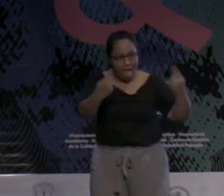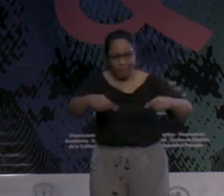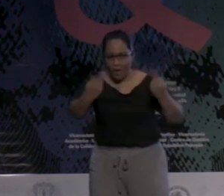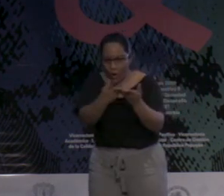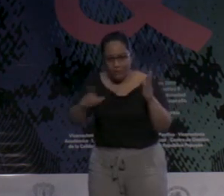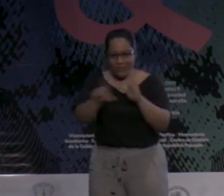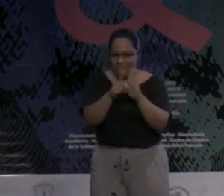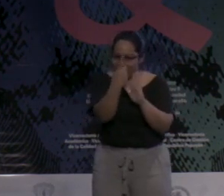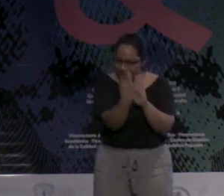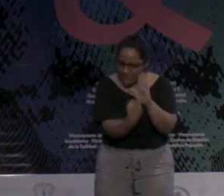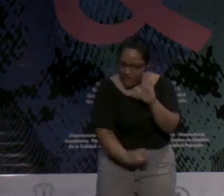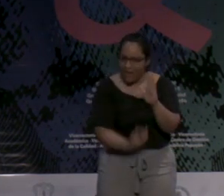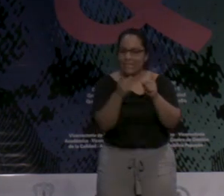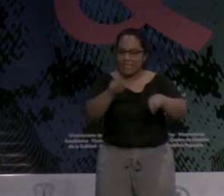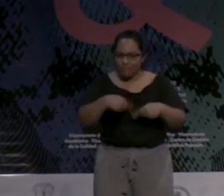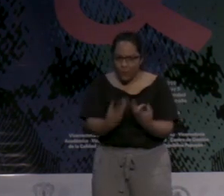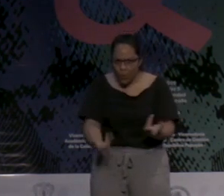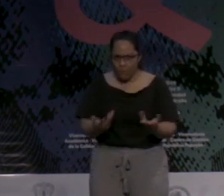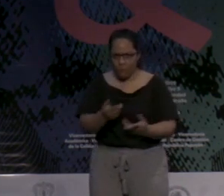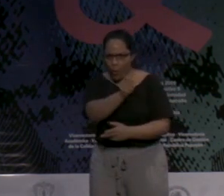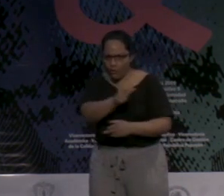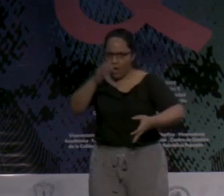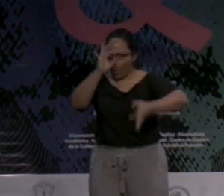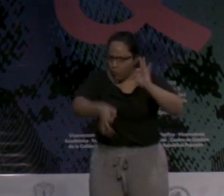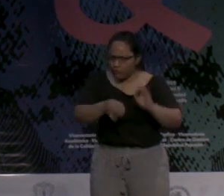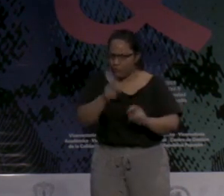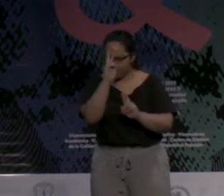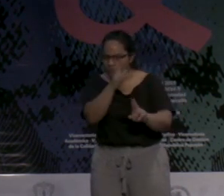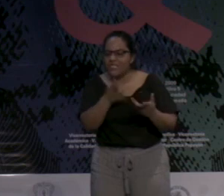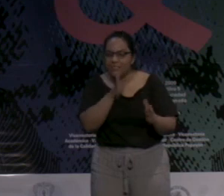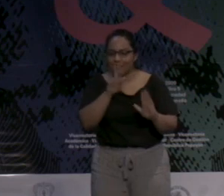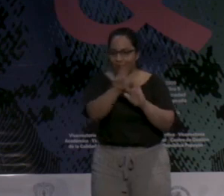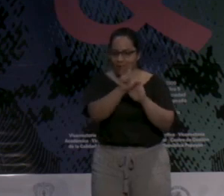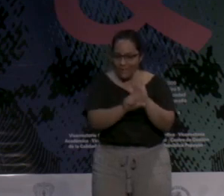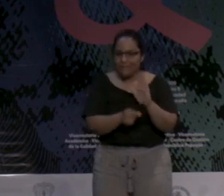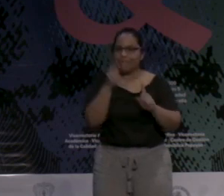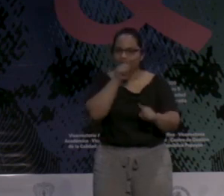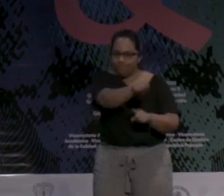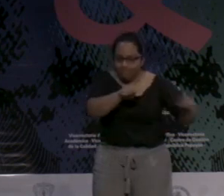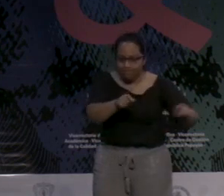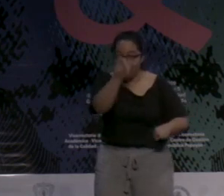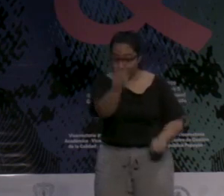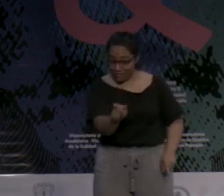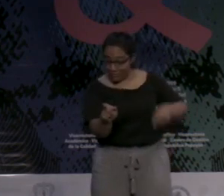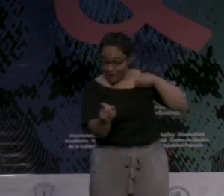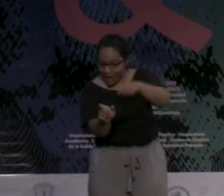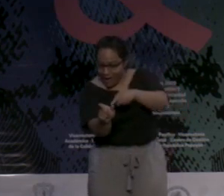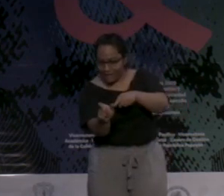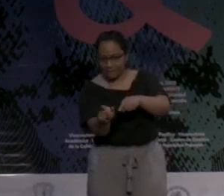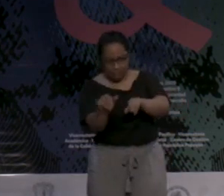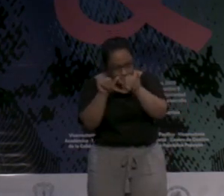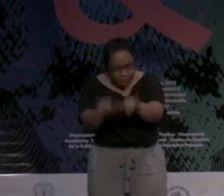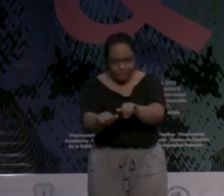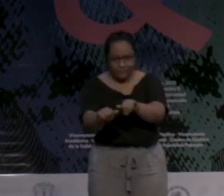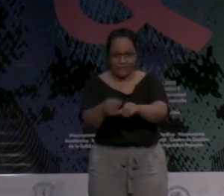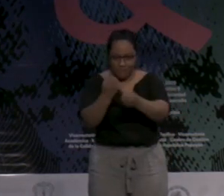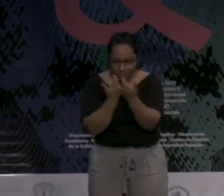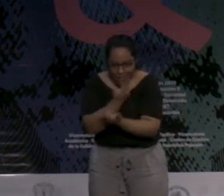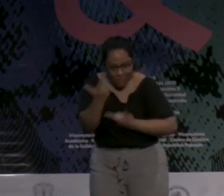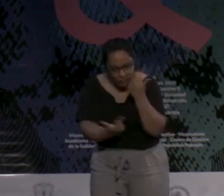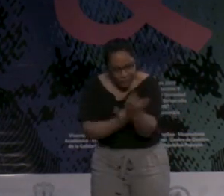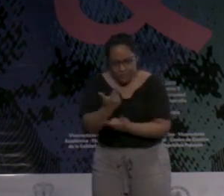proyecto en la emisora javeriana, en el Congreso de Investigación, frente a rectores, vicerrectores, y lo seguimos planteando como un proyecto que polemiza, que señala